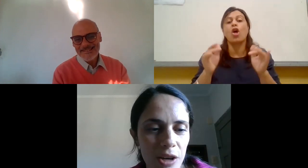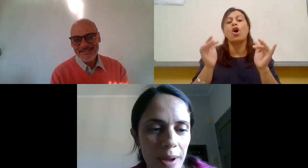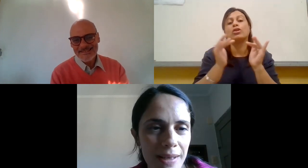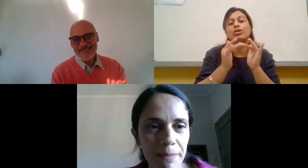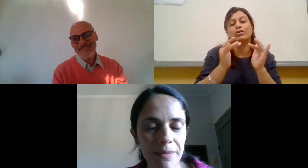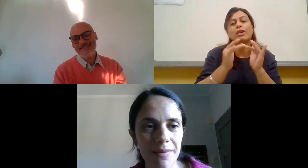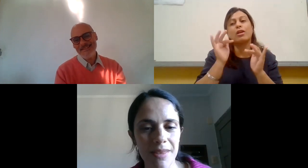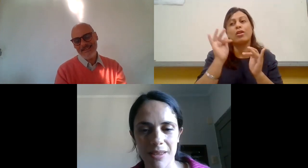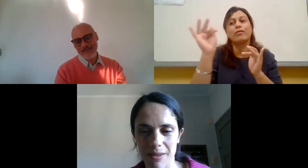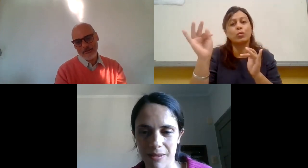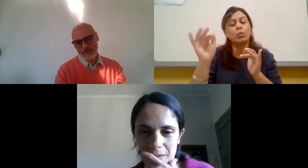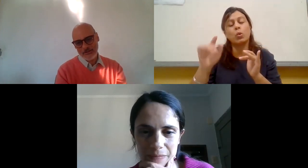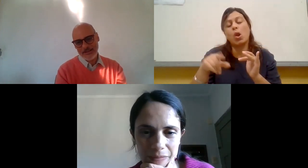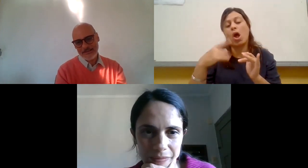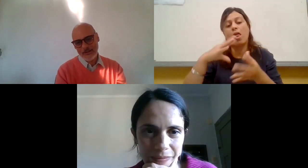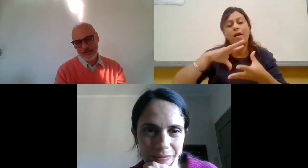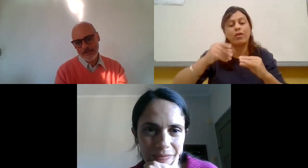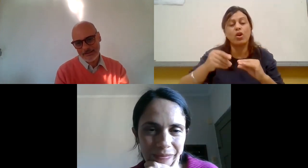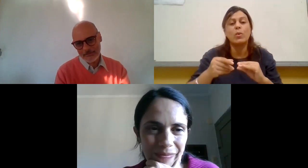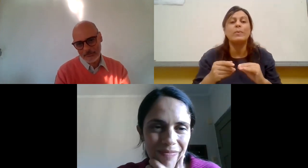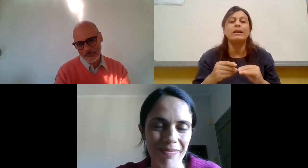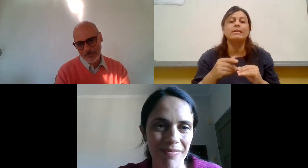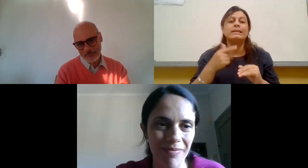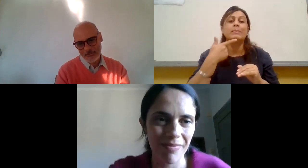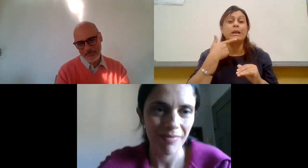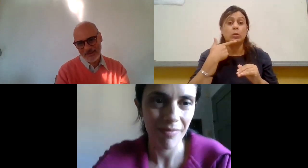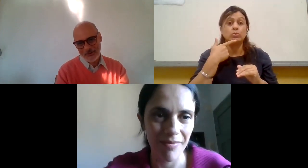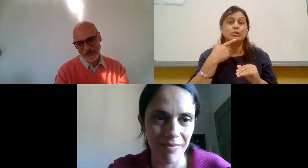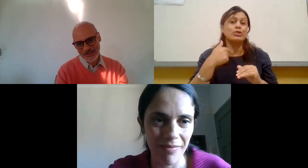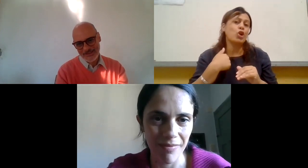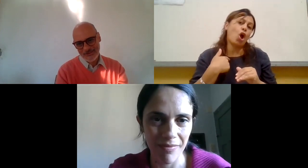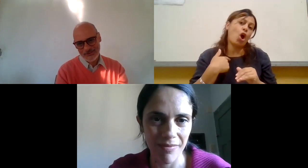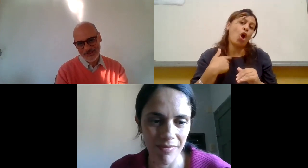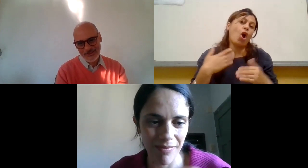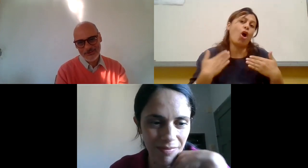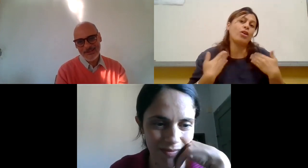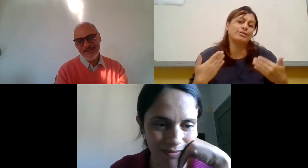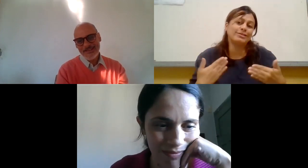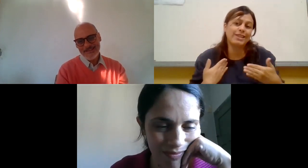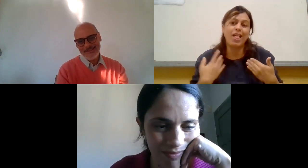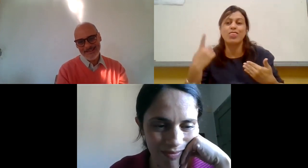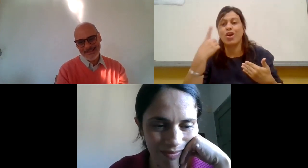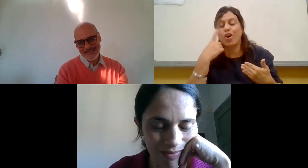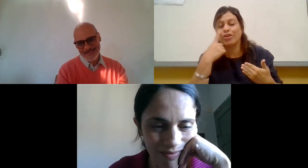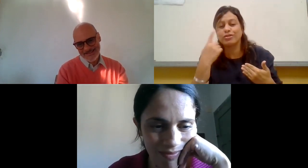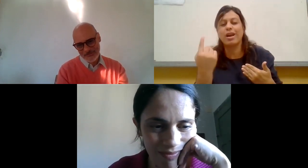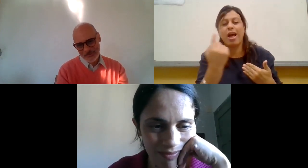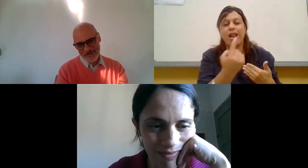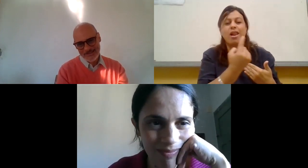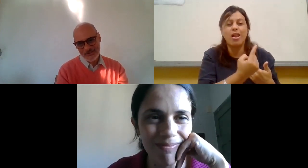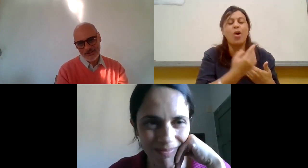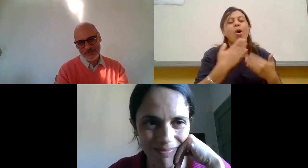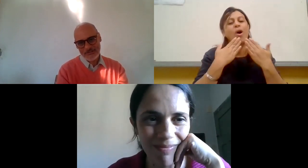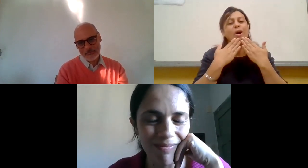quieres decir algo más. Y bueno, yo estoy encantado de haber empezado a conocerlas y conocerlos, y quería agradecer a Leticia